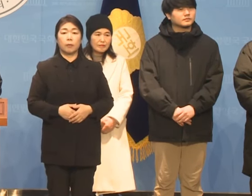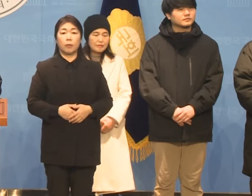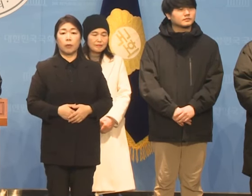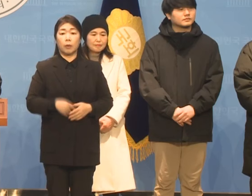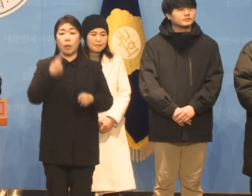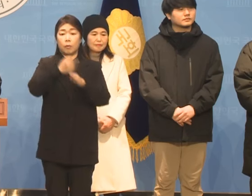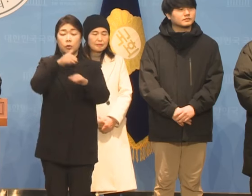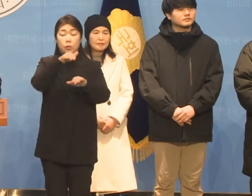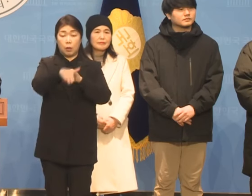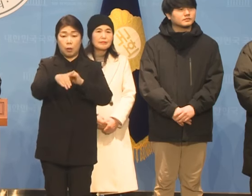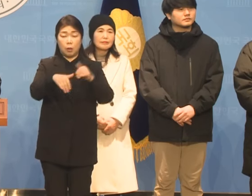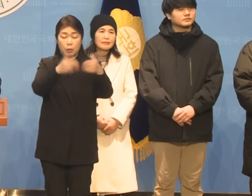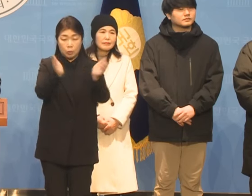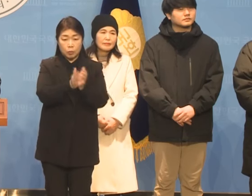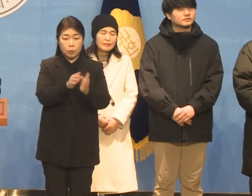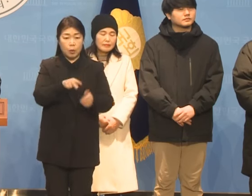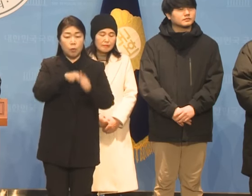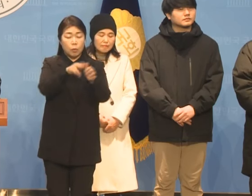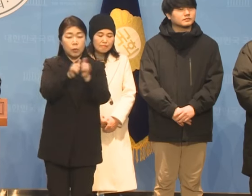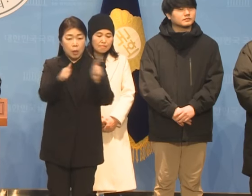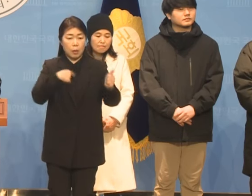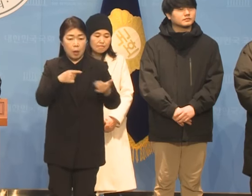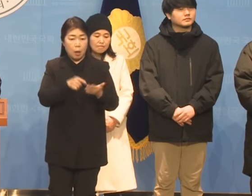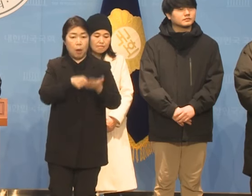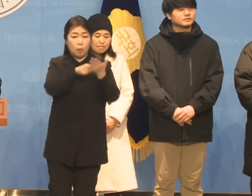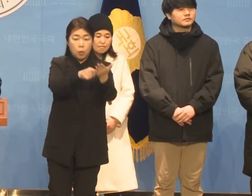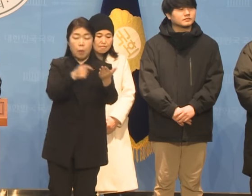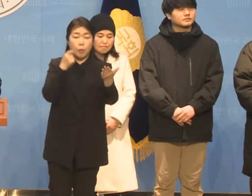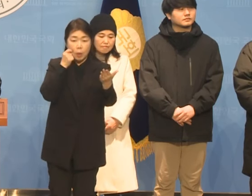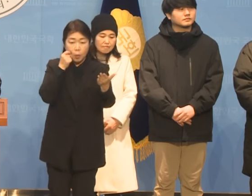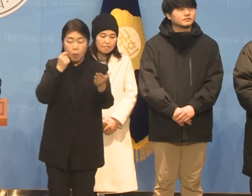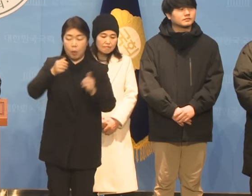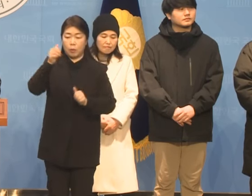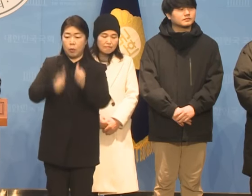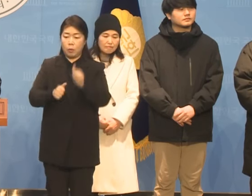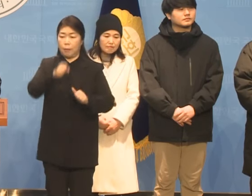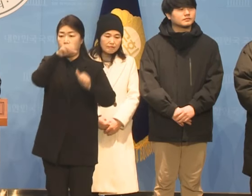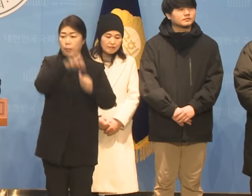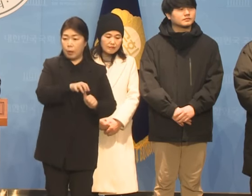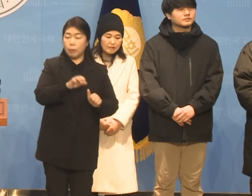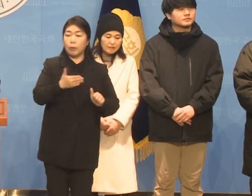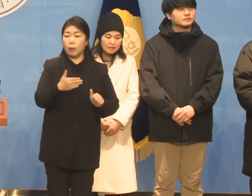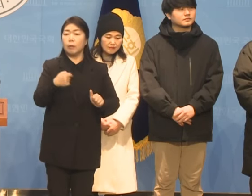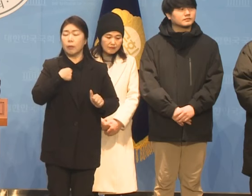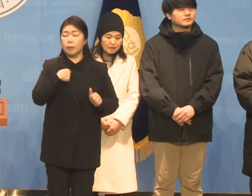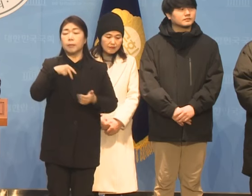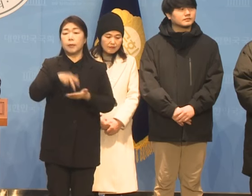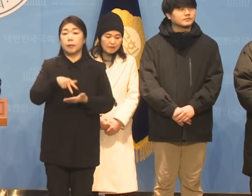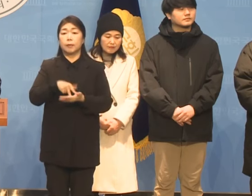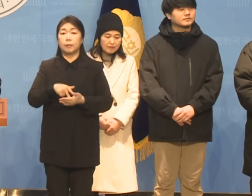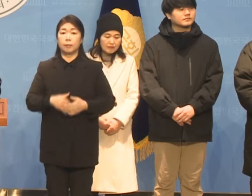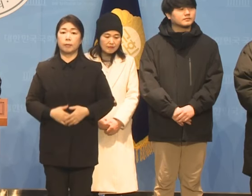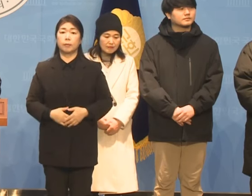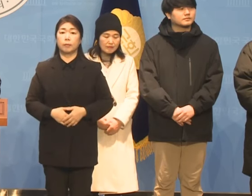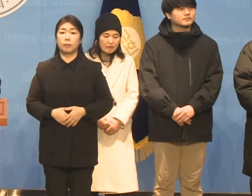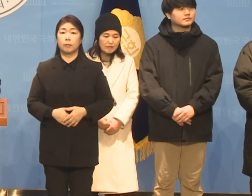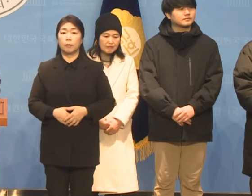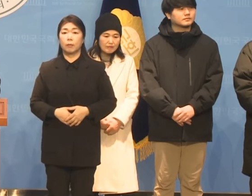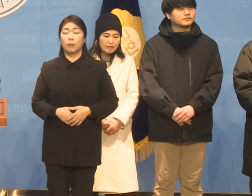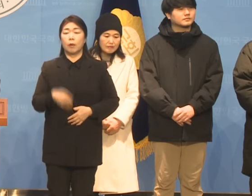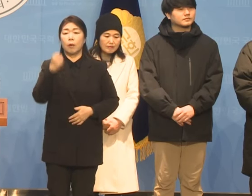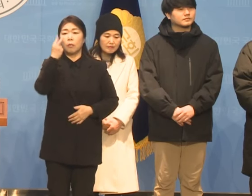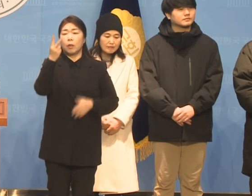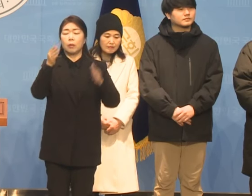민주당 예비후보자로서 등록을 못하고 원천적으로 경선에서 배제된 벼랑 끝에서 두 달